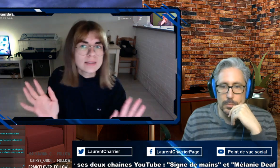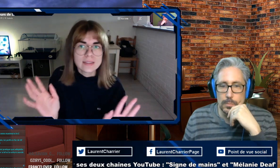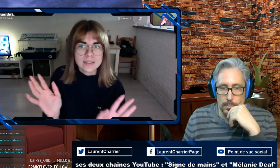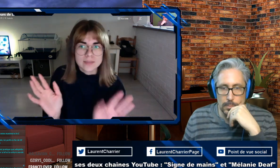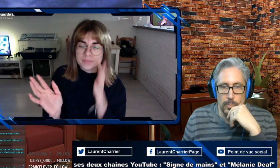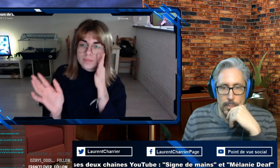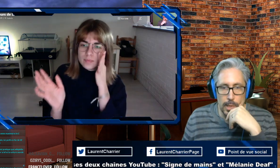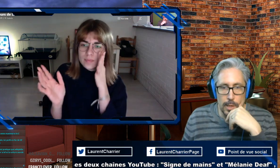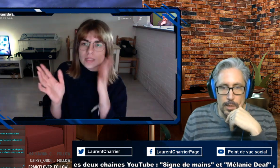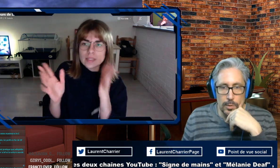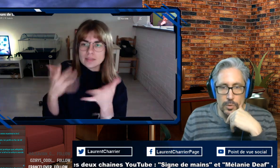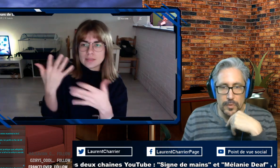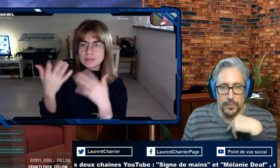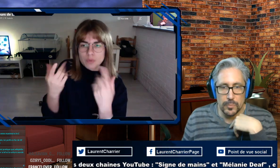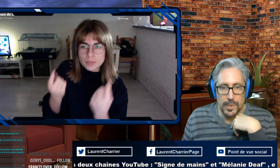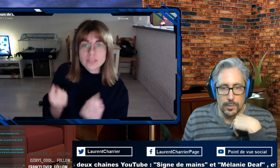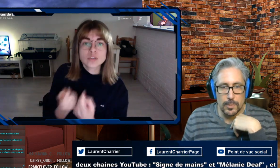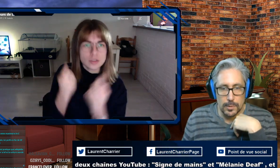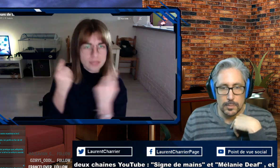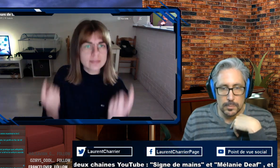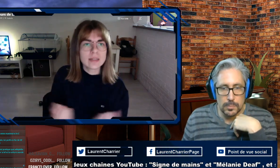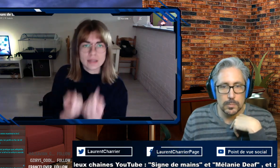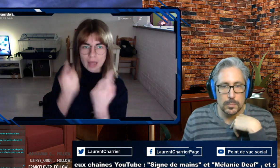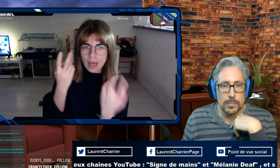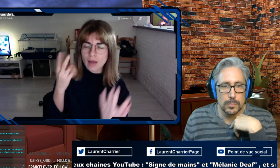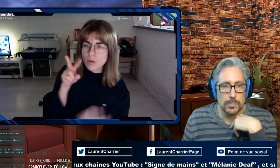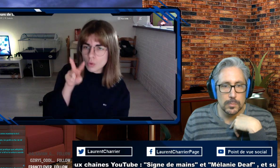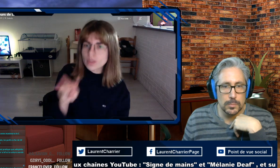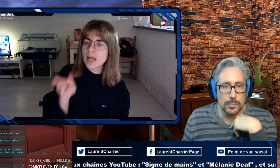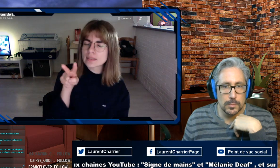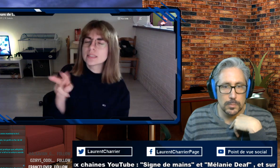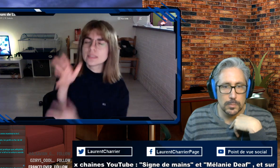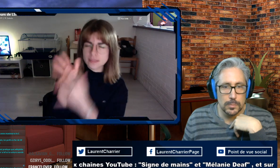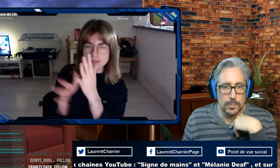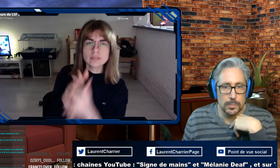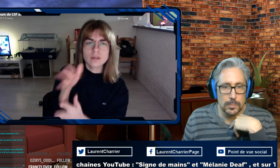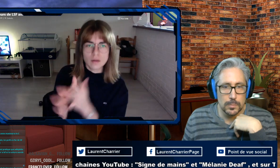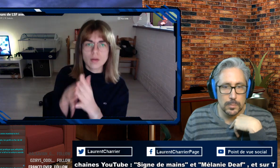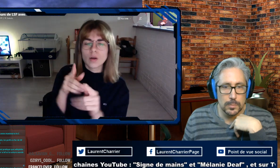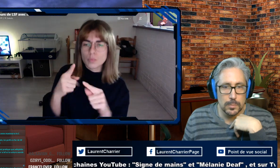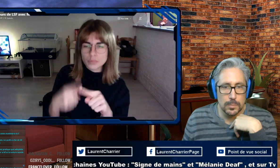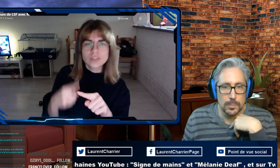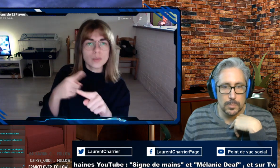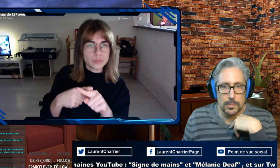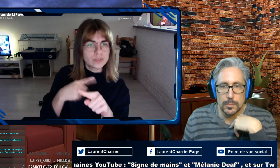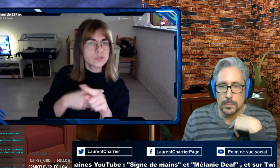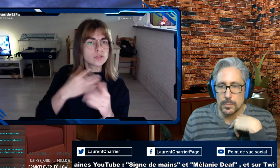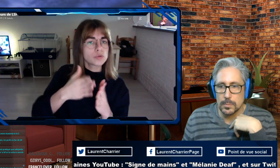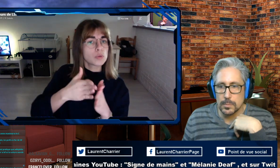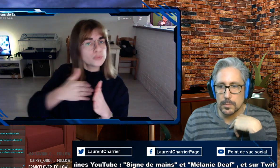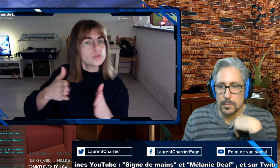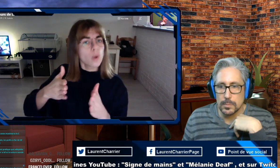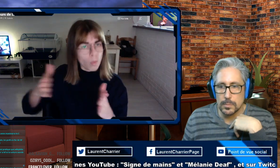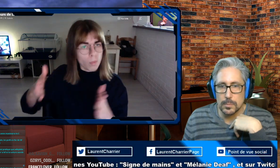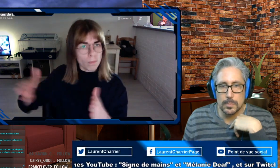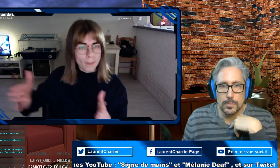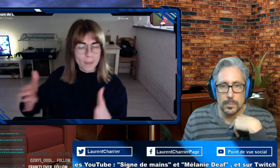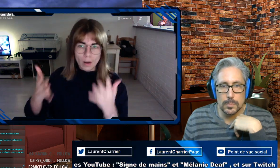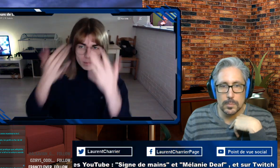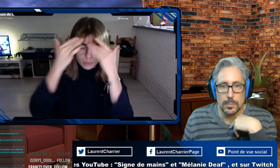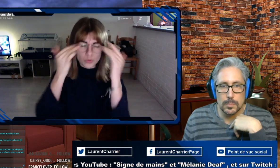normal. Je vais Il vous faut mettre. s'entraîner à regarder des films petit à petit, peut-être plus